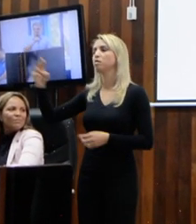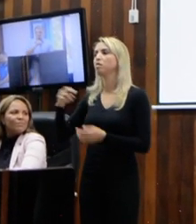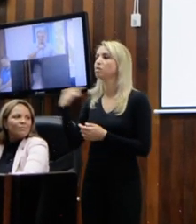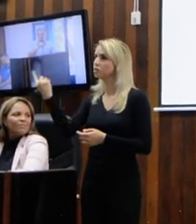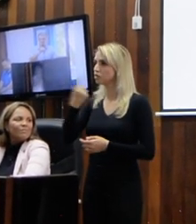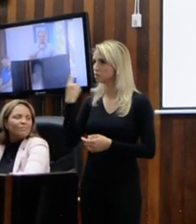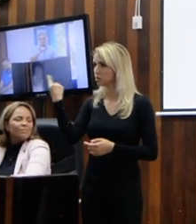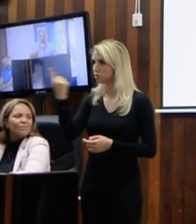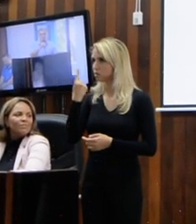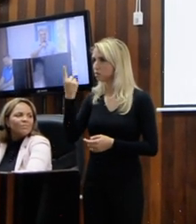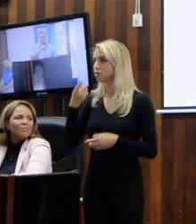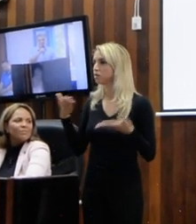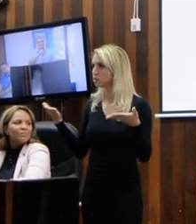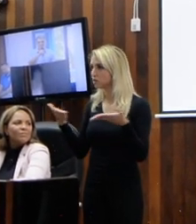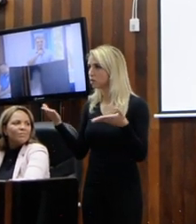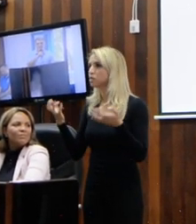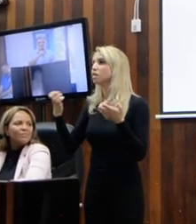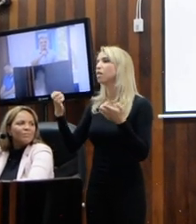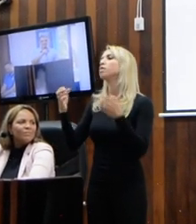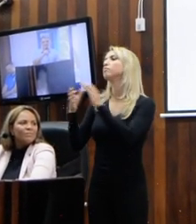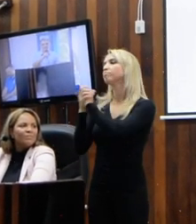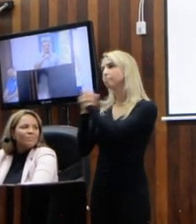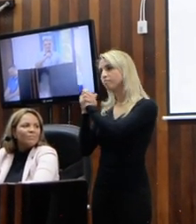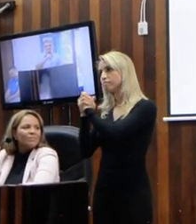aqui presentes, quero saudar